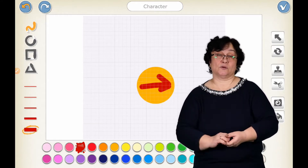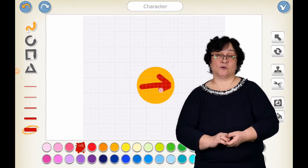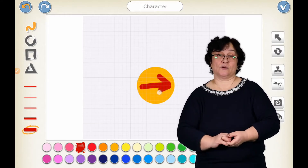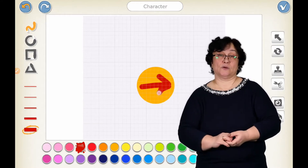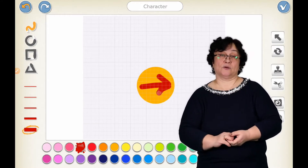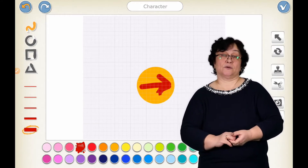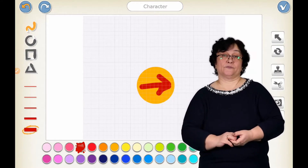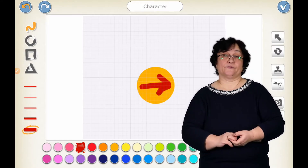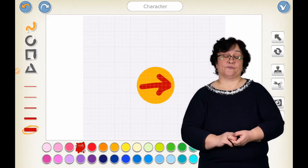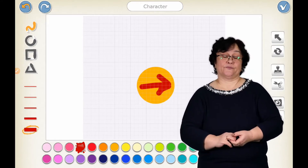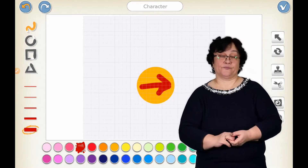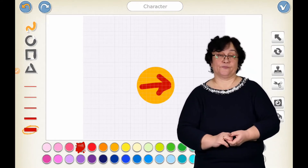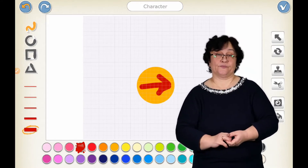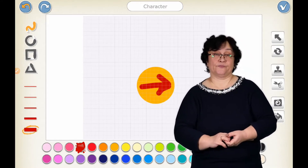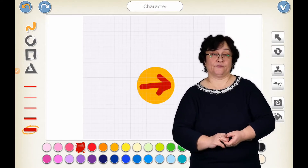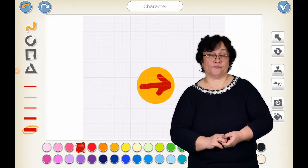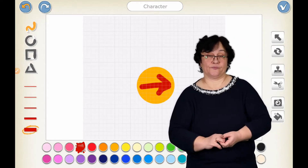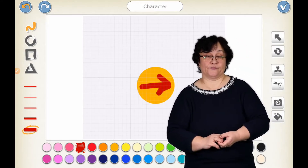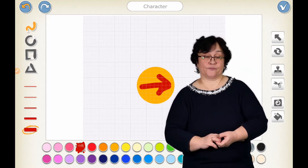сюди, вправо.